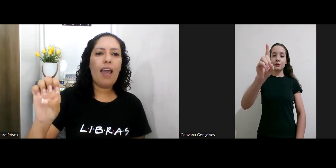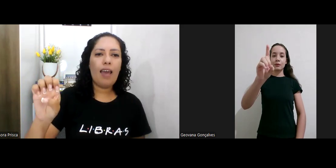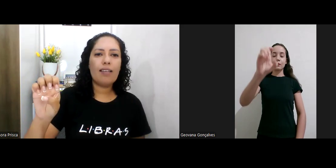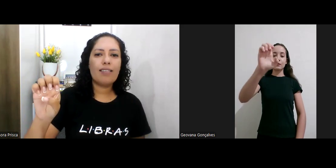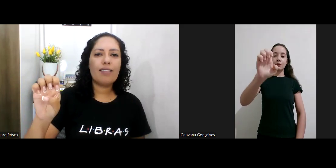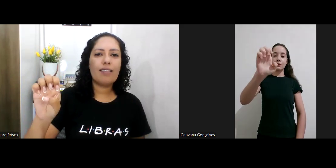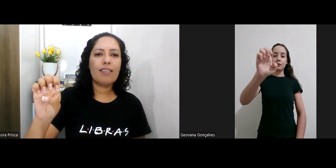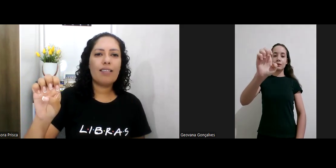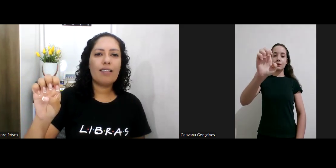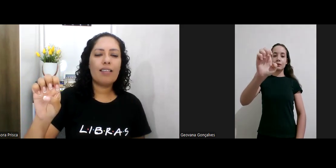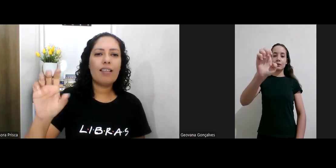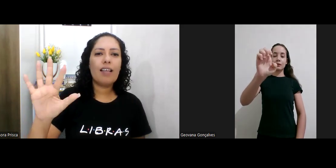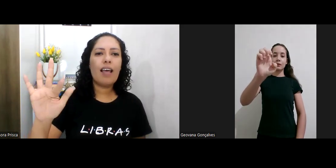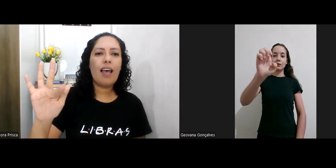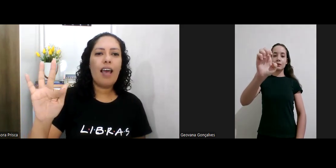E,